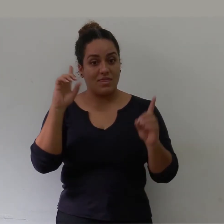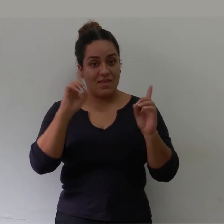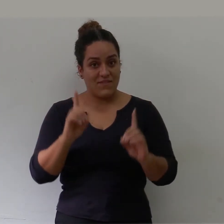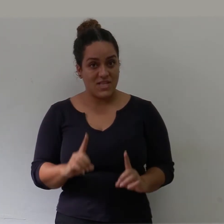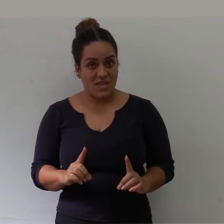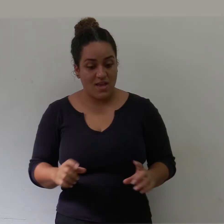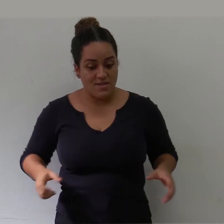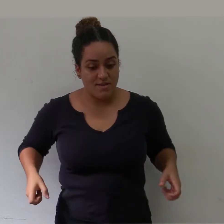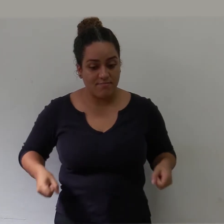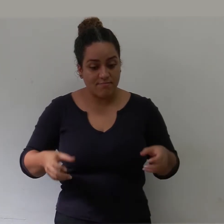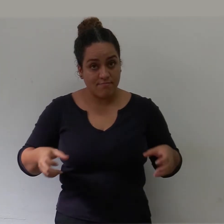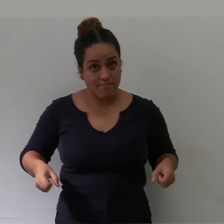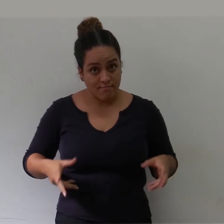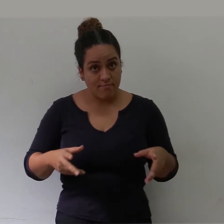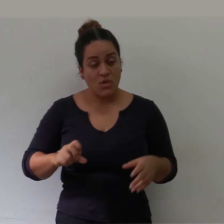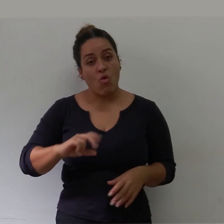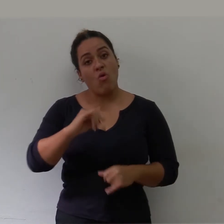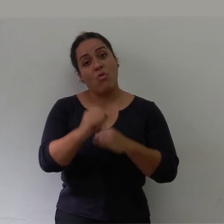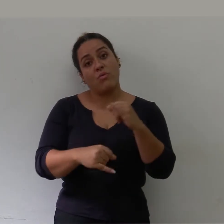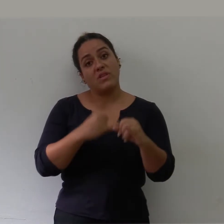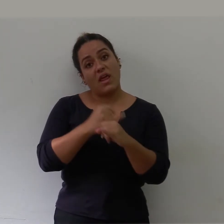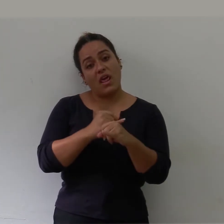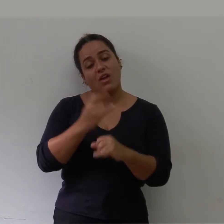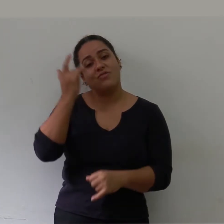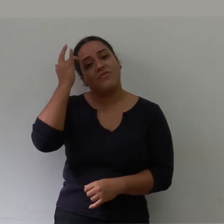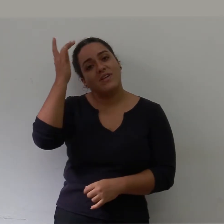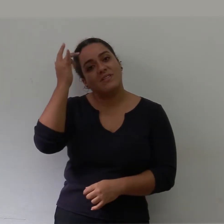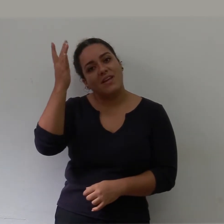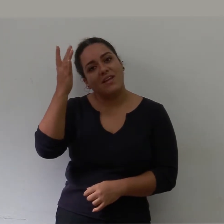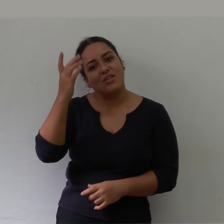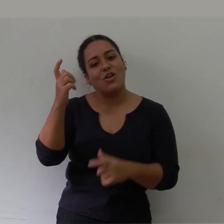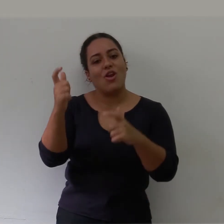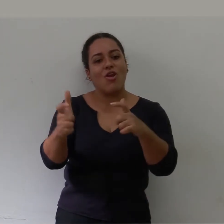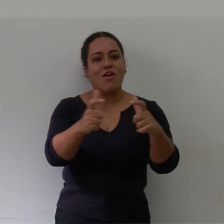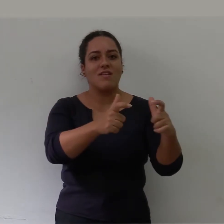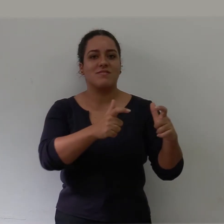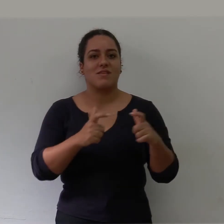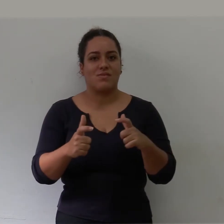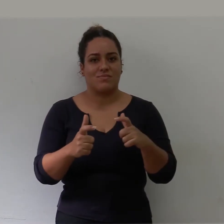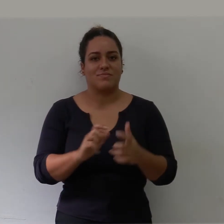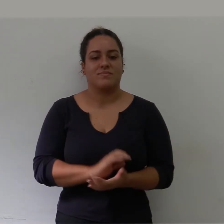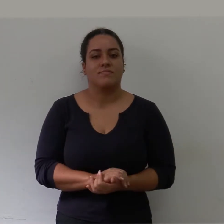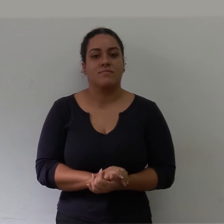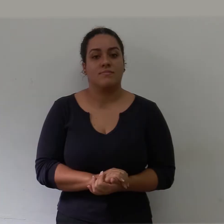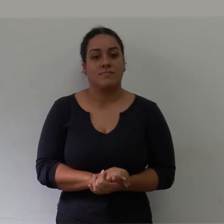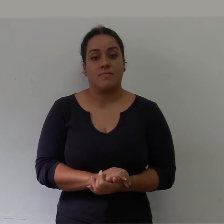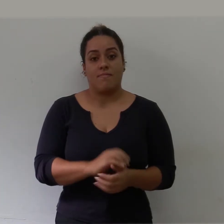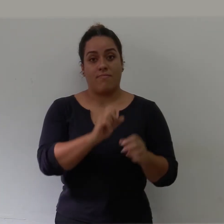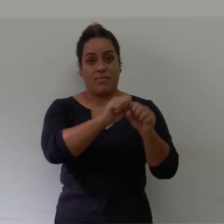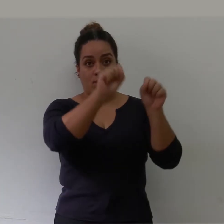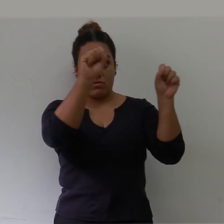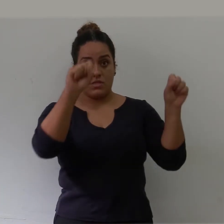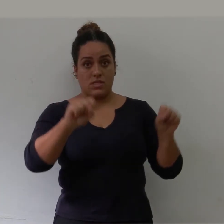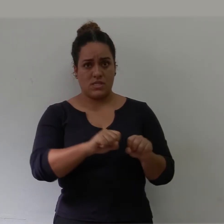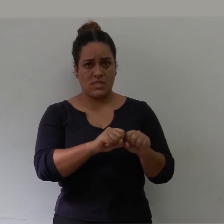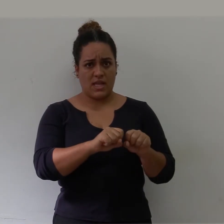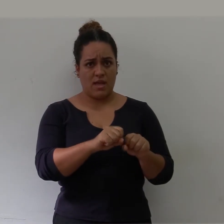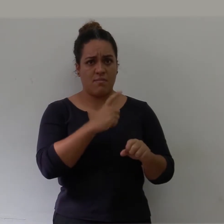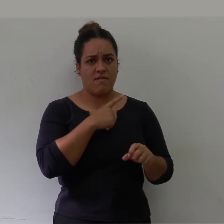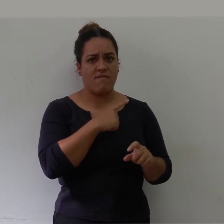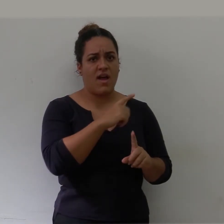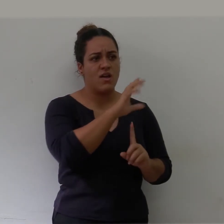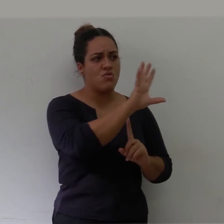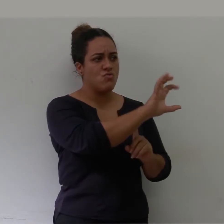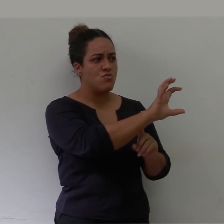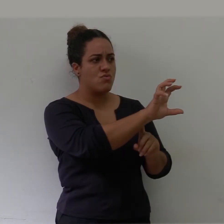a cadeira de rodas com internet facilitará a localização. O sistema vai vasculhar